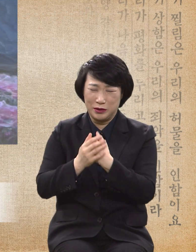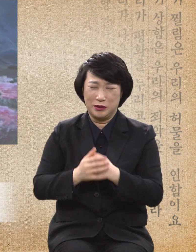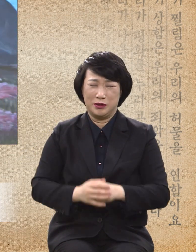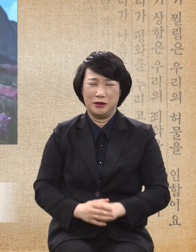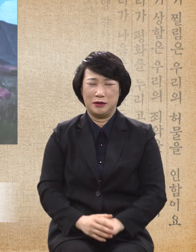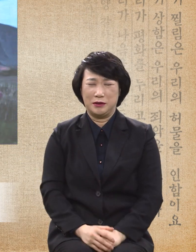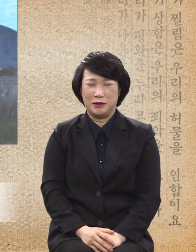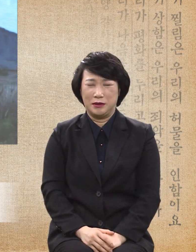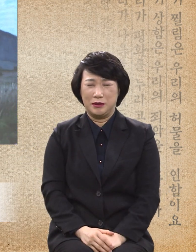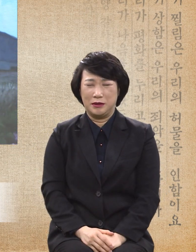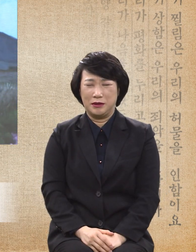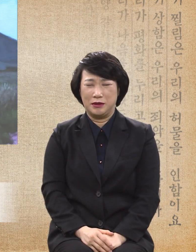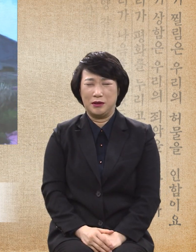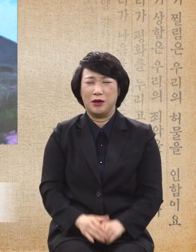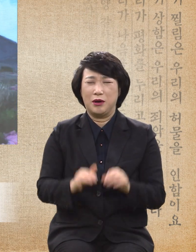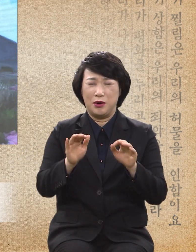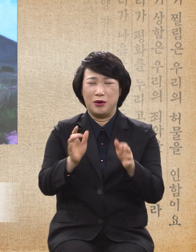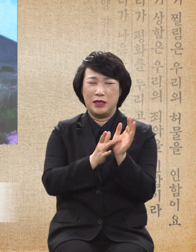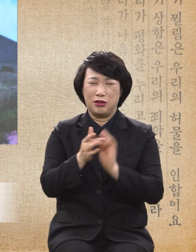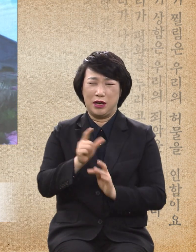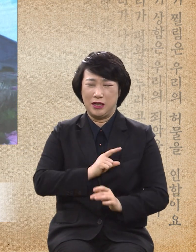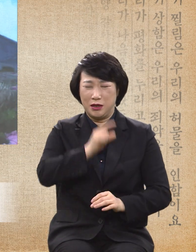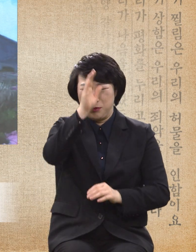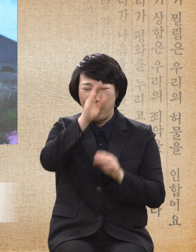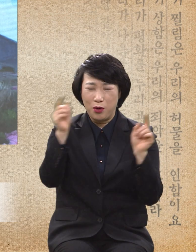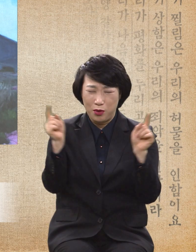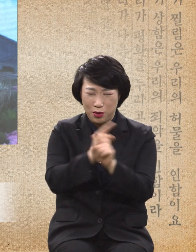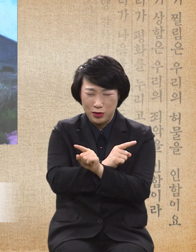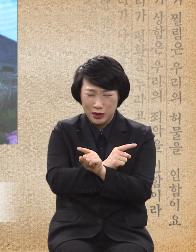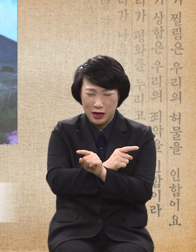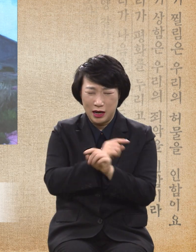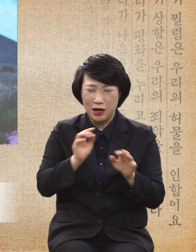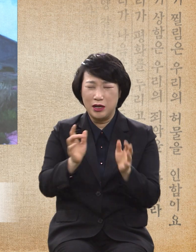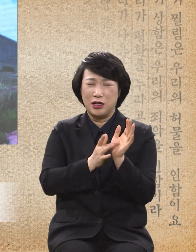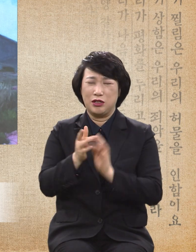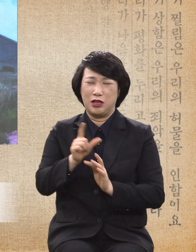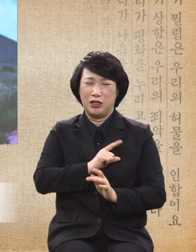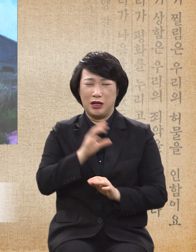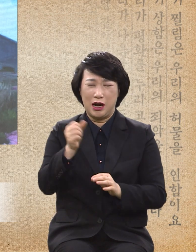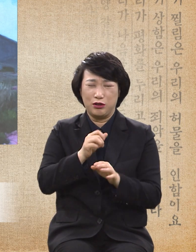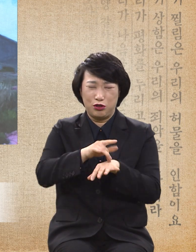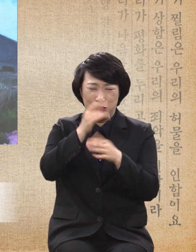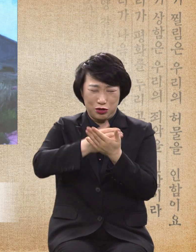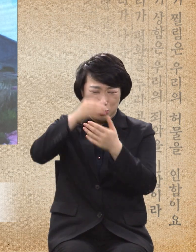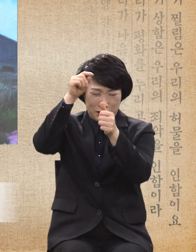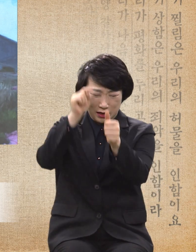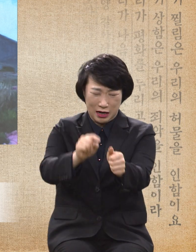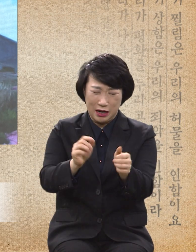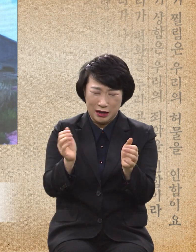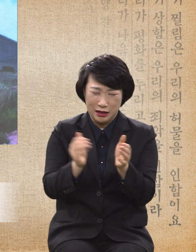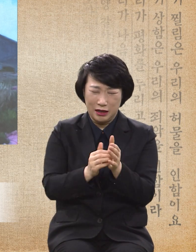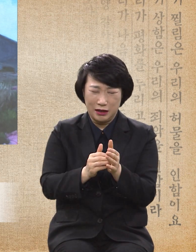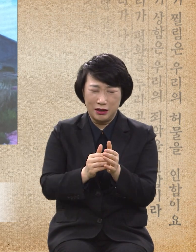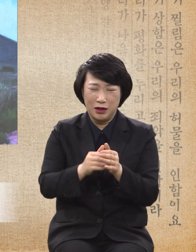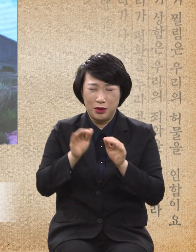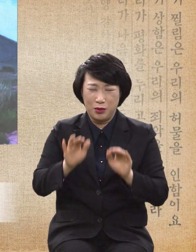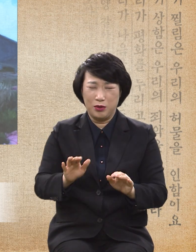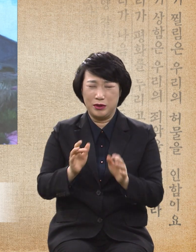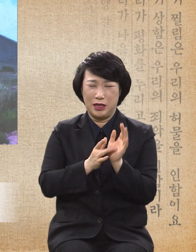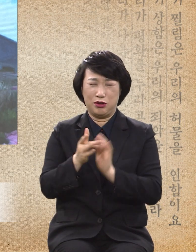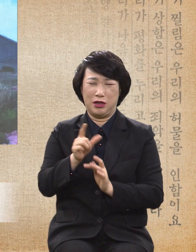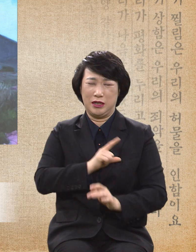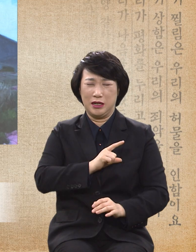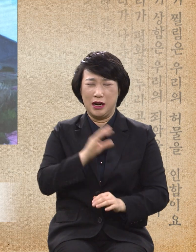도와주시옵소서. 내 이름으로 병 고쳐라. 내 이름으로 귀신 쫓아내라. 오늘 예수님의